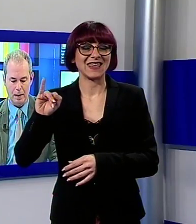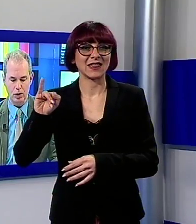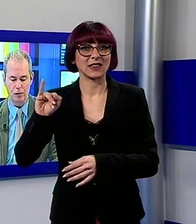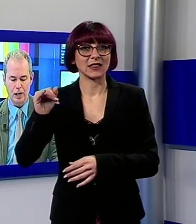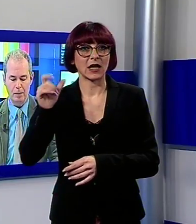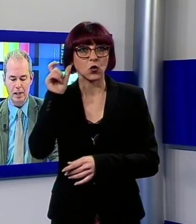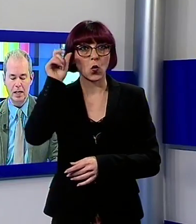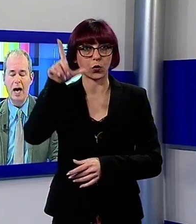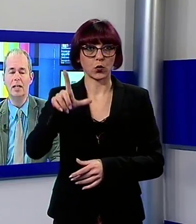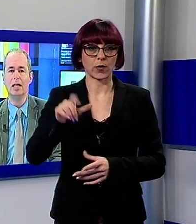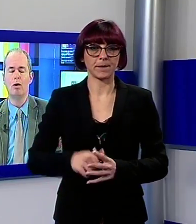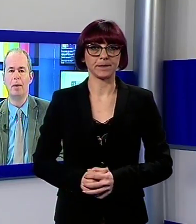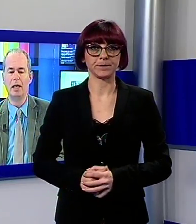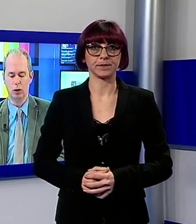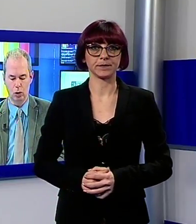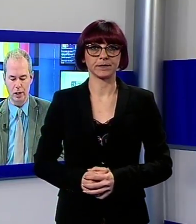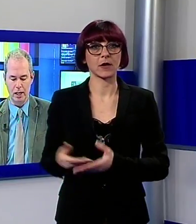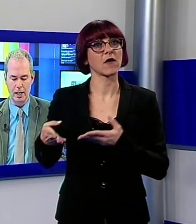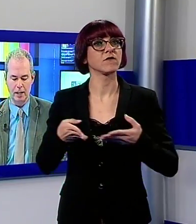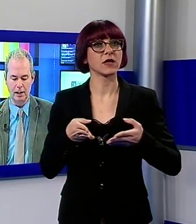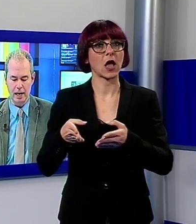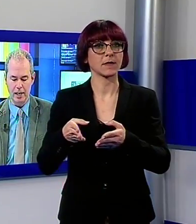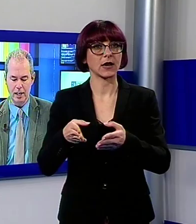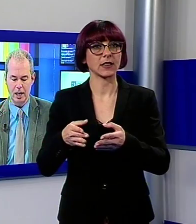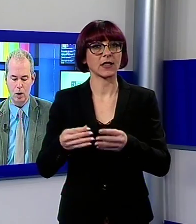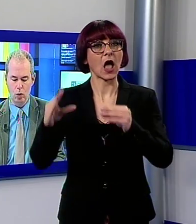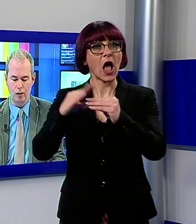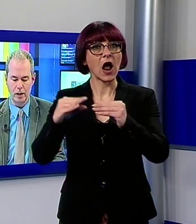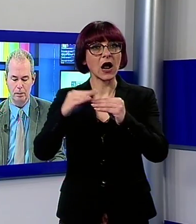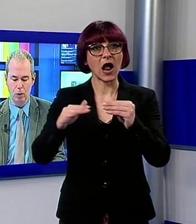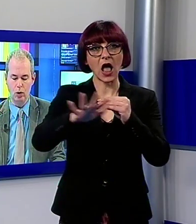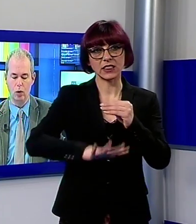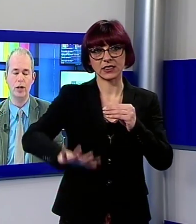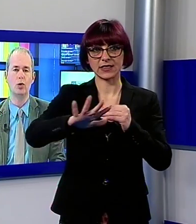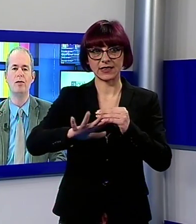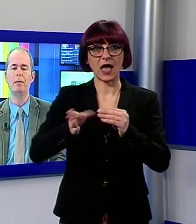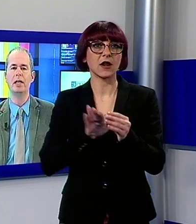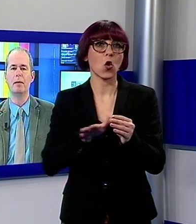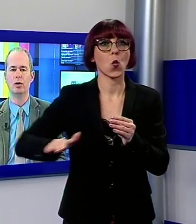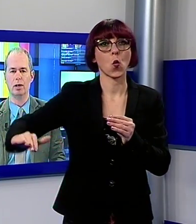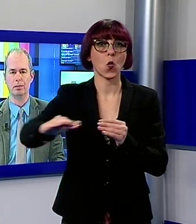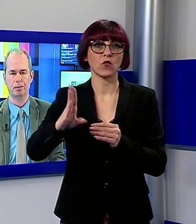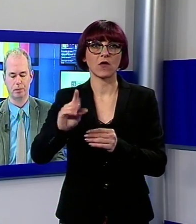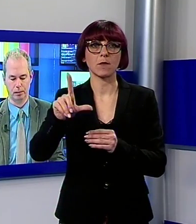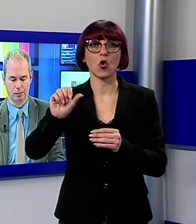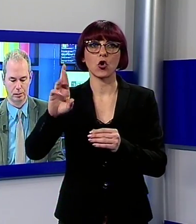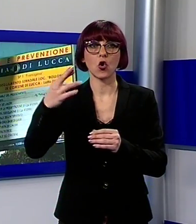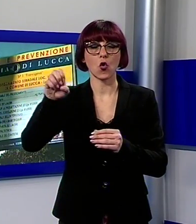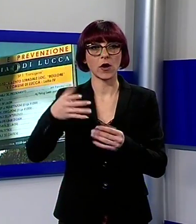Parliamo di viabilità, è stato aperto il cantiere alla curva di Bollore sulla via Percamaiore. È